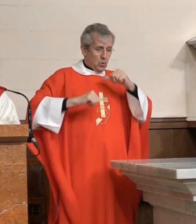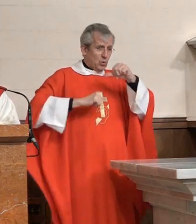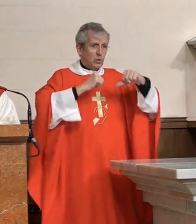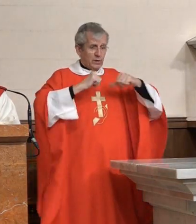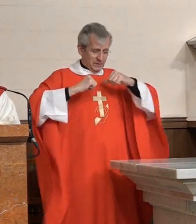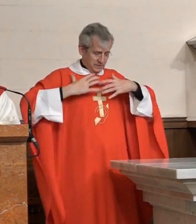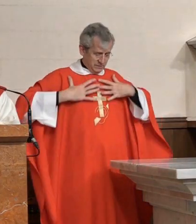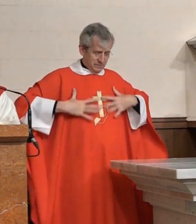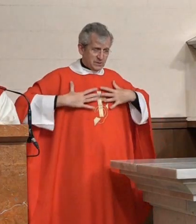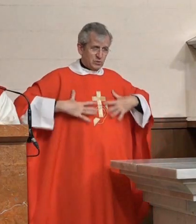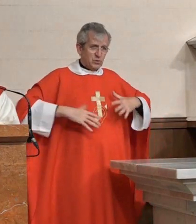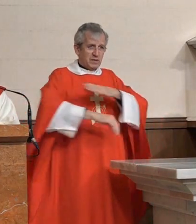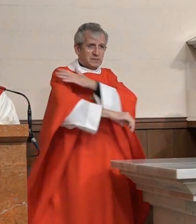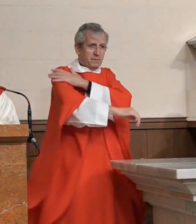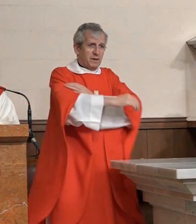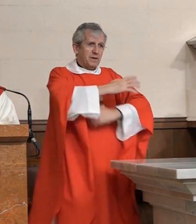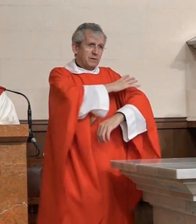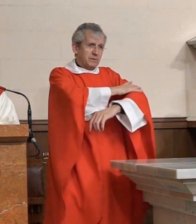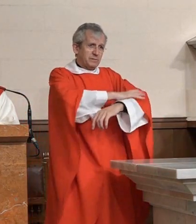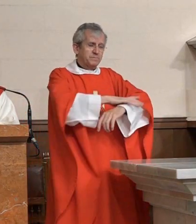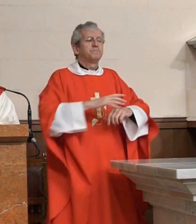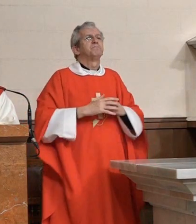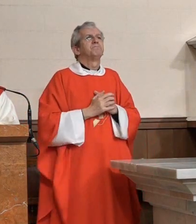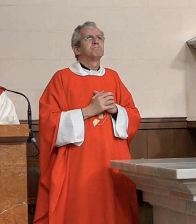libras de una mixtura de mirra y aloe.